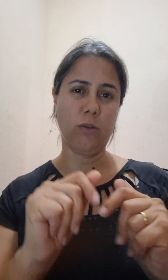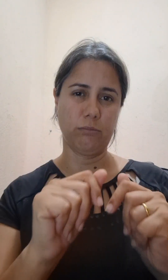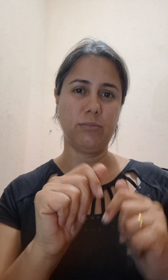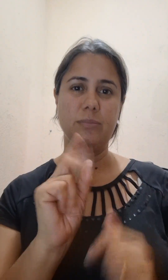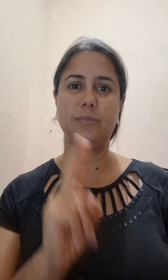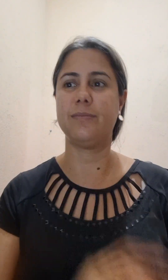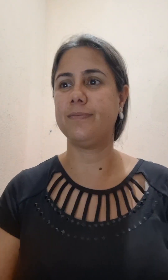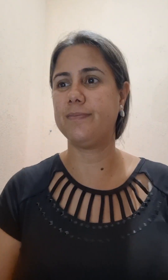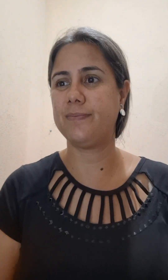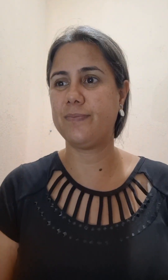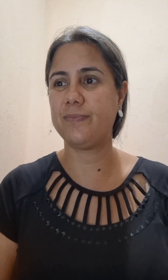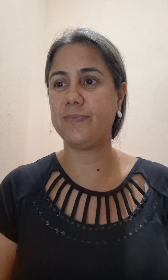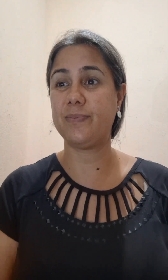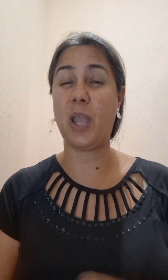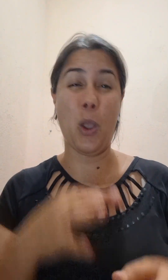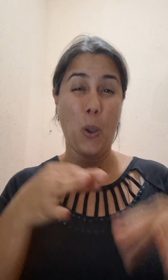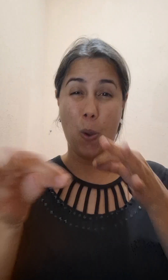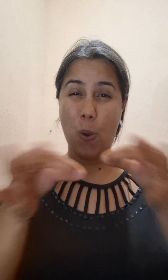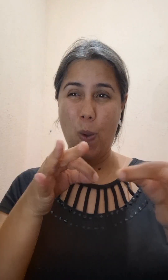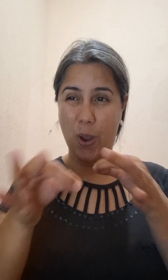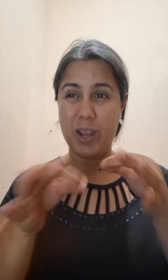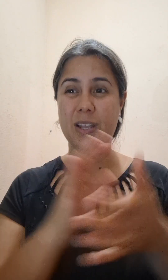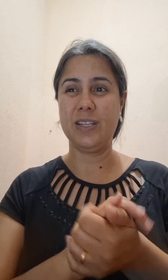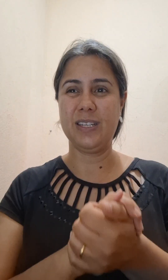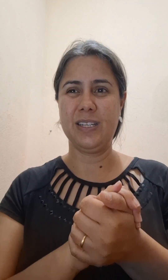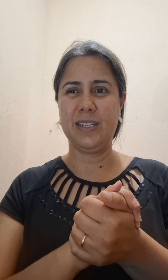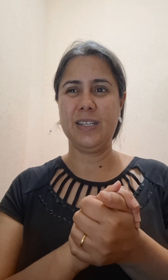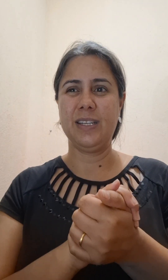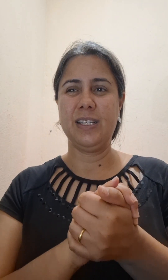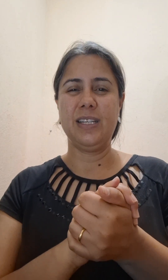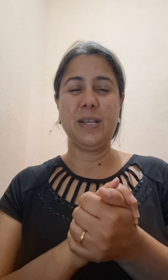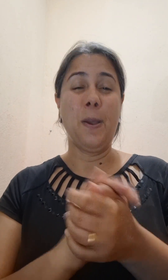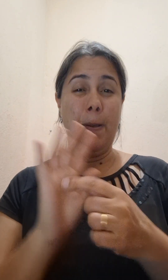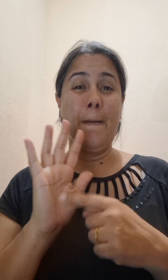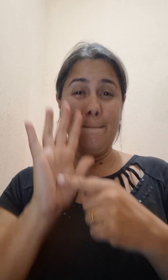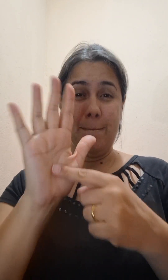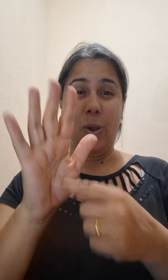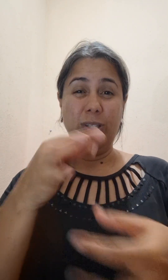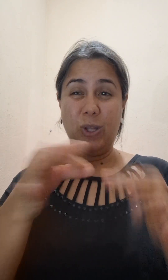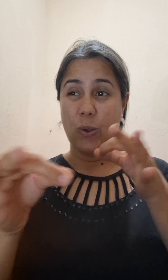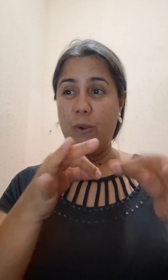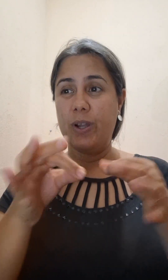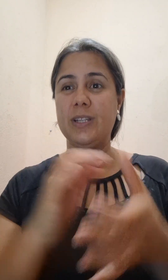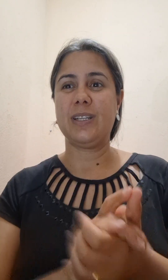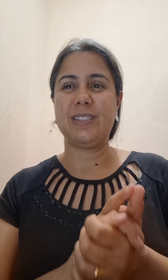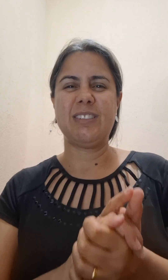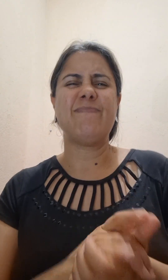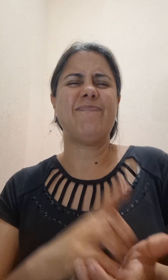termina com louvor, todos, ok? E isso reflete uma organização